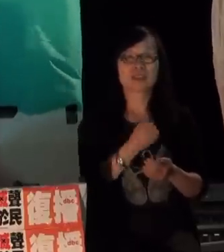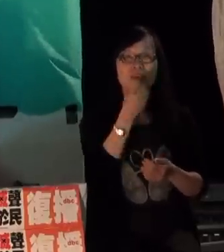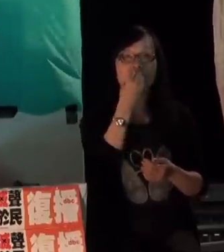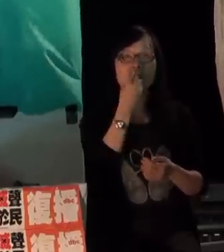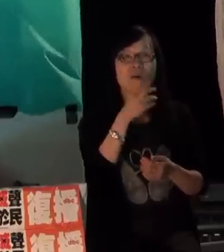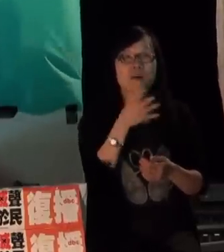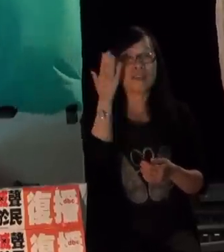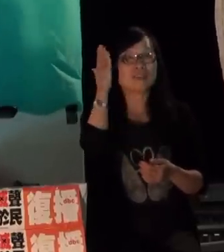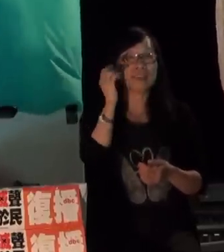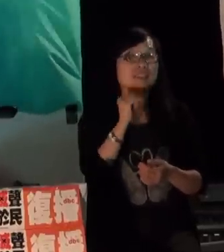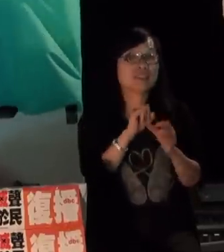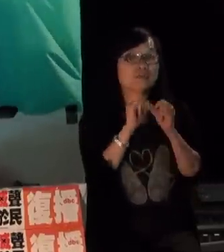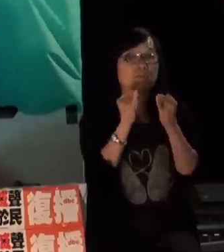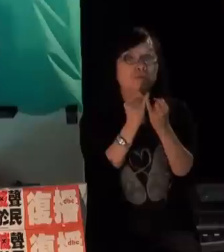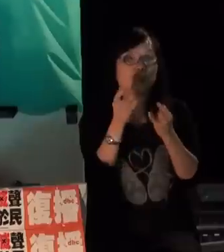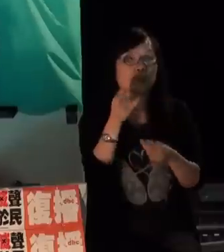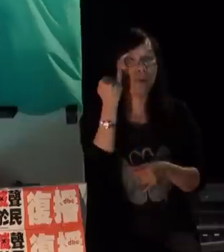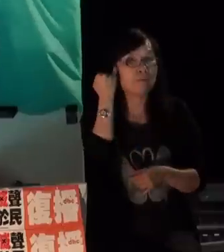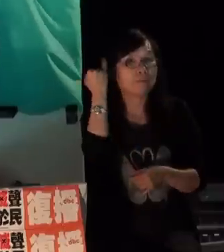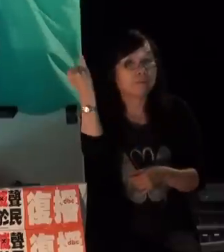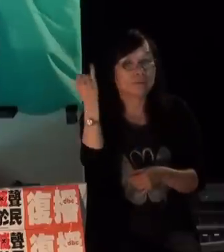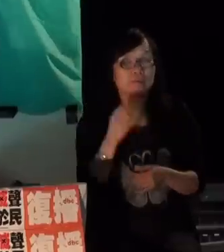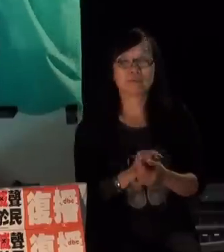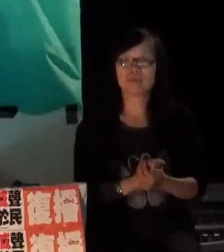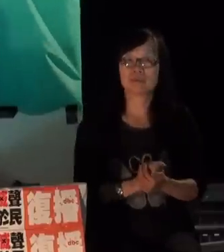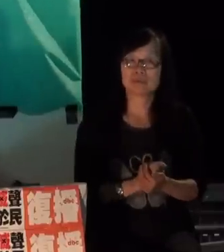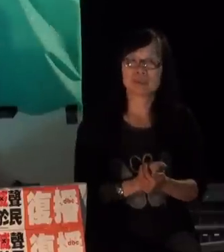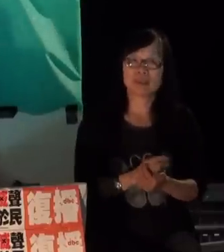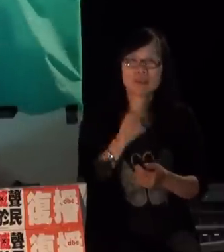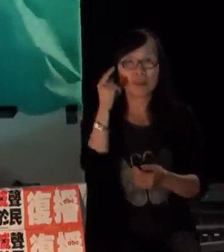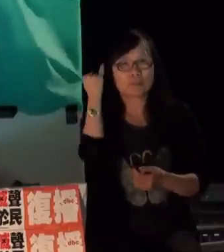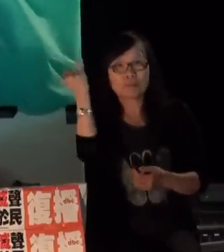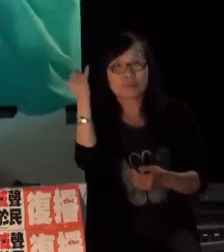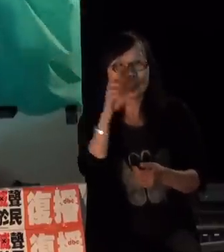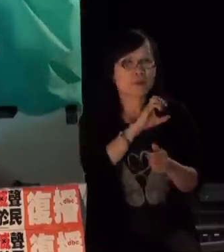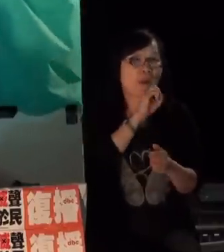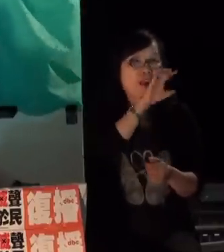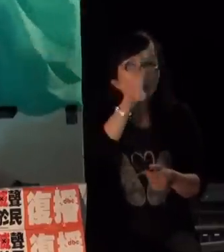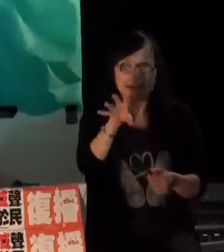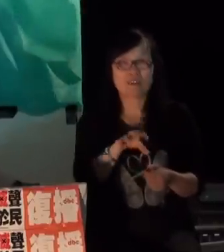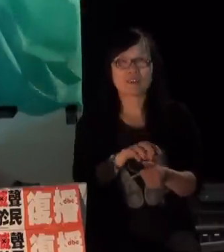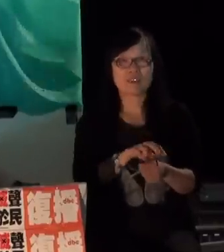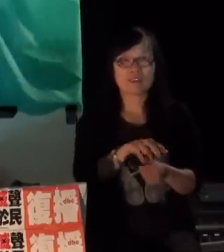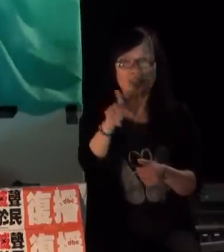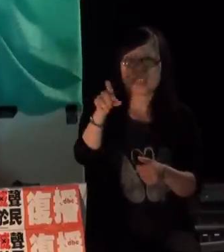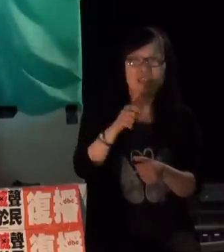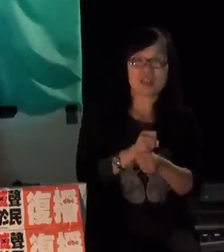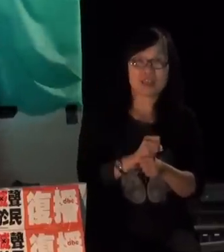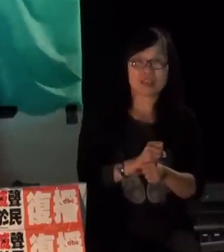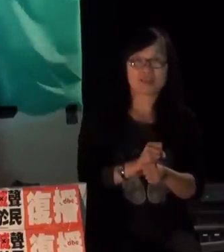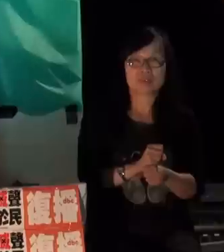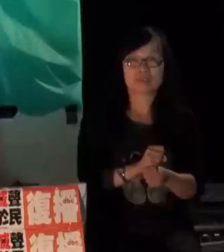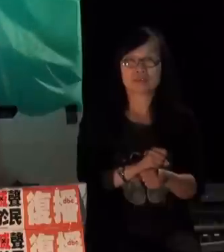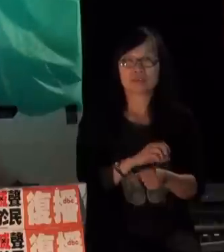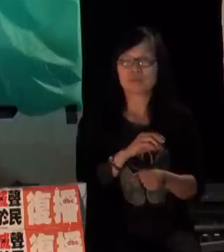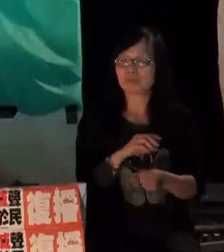嗰啲師奶都未改變 嘅， 未知道咩事，禮都未理清楚就鬧人先。你班死靚仔搞咁多嘢， 喂，唔係好